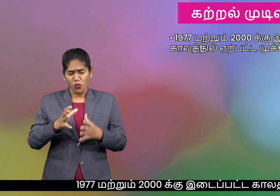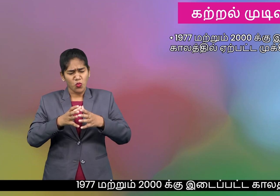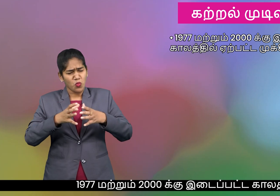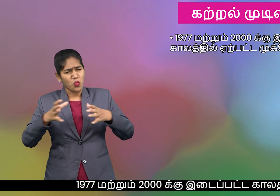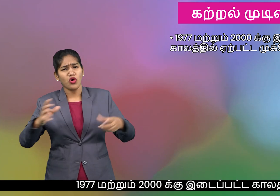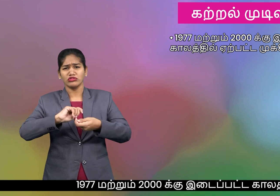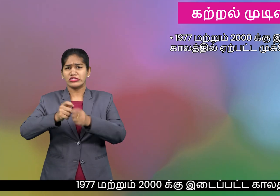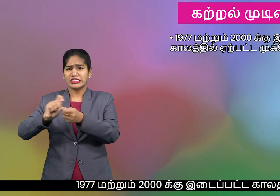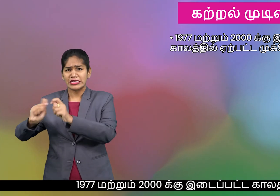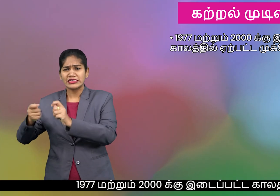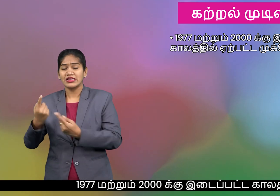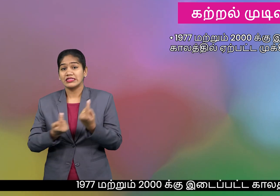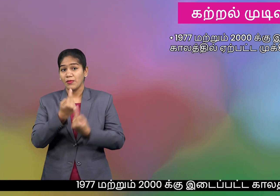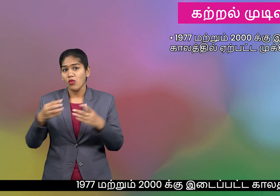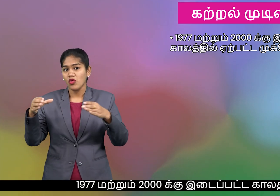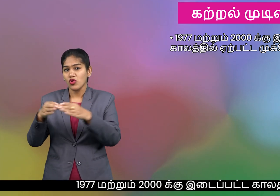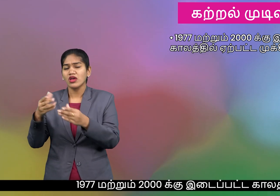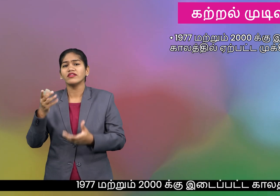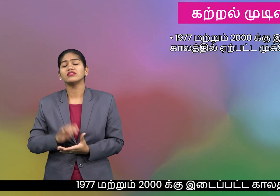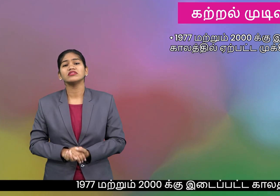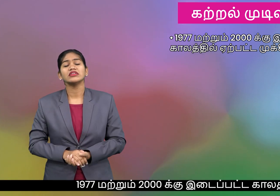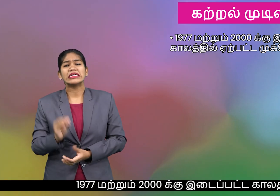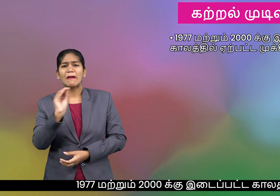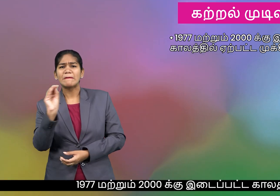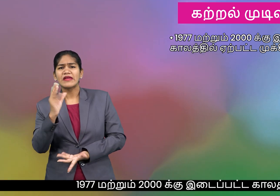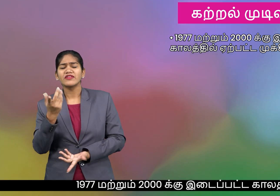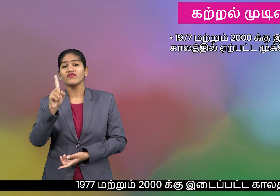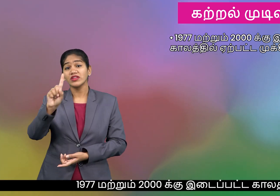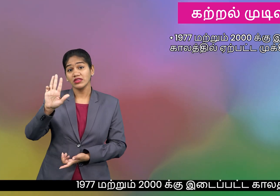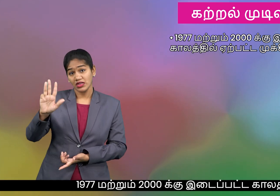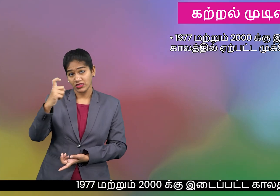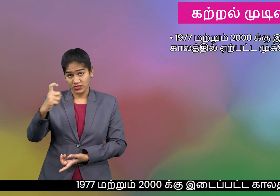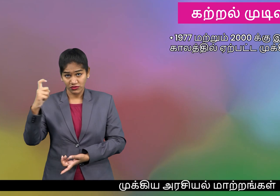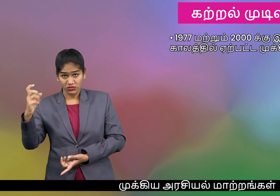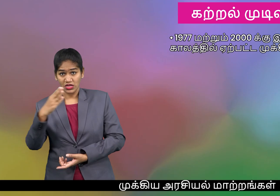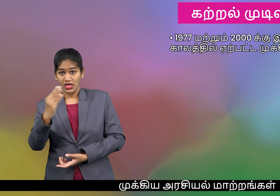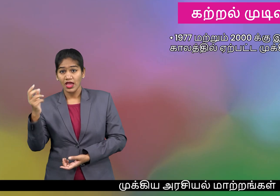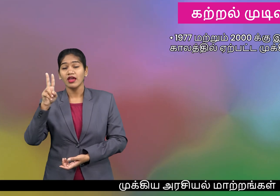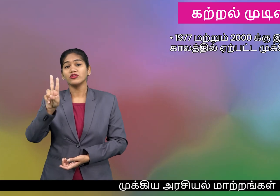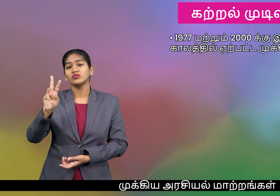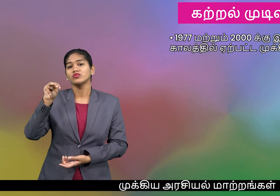1977 மற்றும் 2000க்கு இடைப்பட்ட காலத்தில் ஏற்பட்ட முக்கிய அரசியல் மாற்றங்கள்.